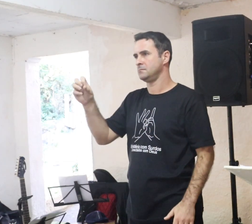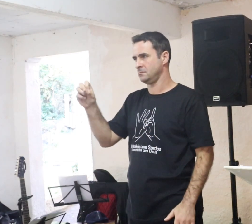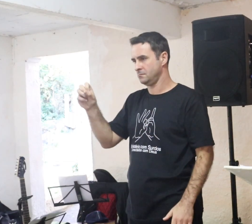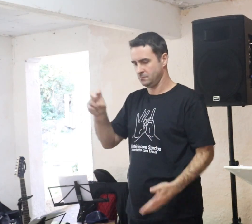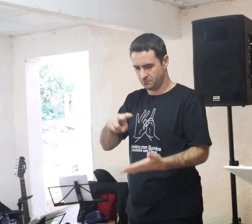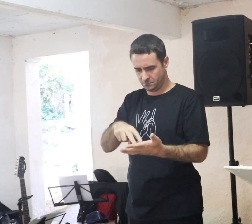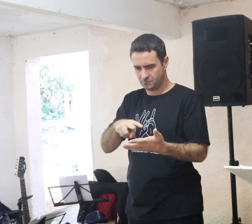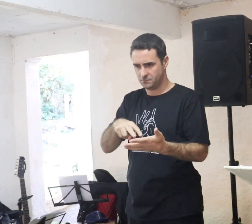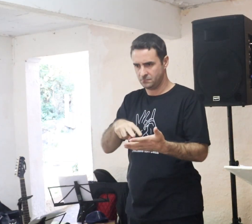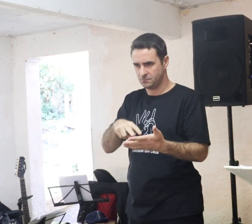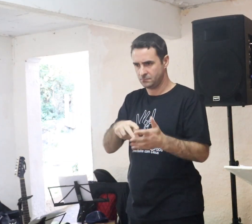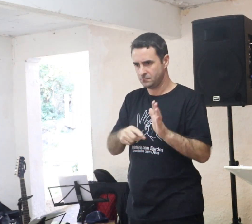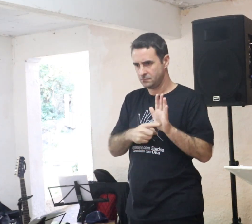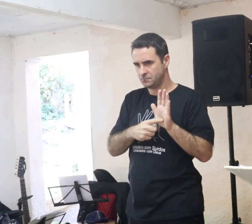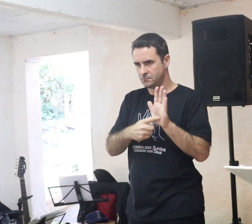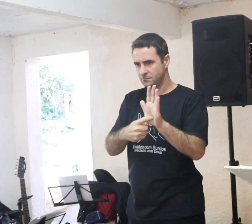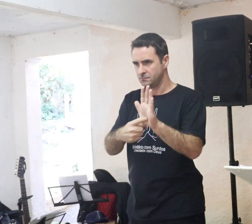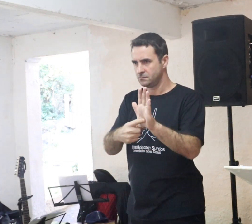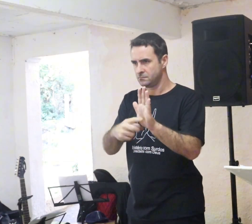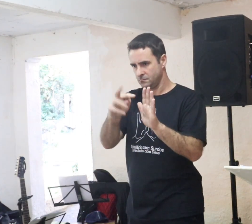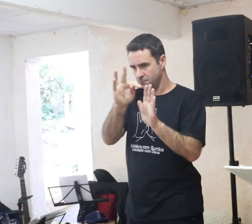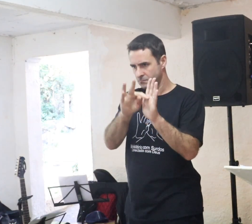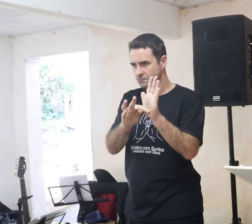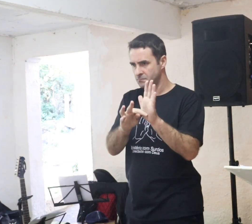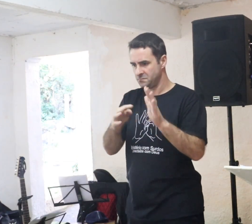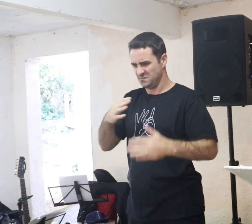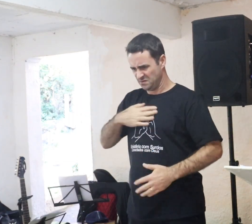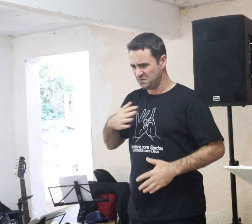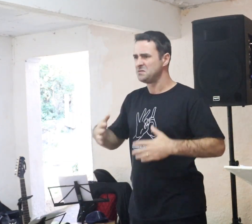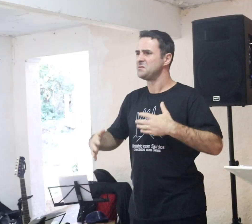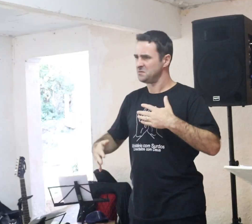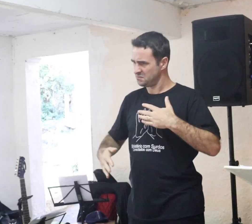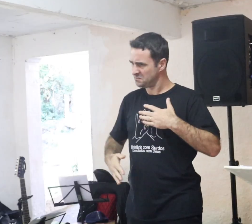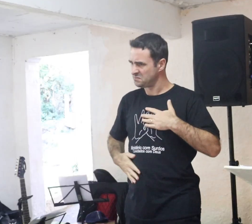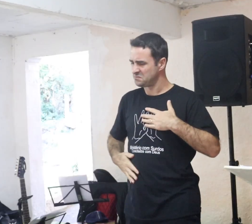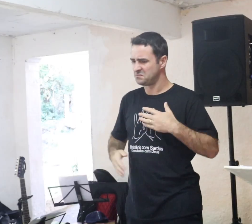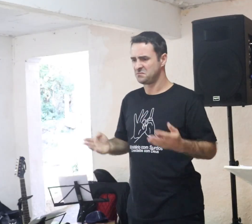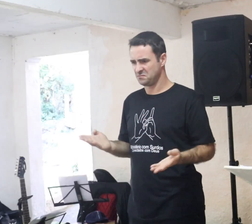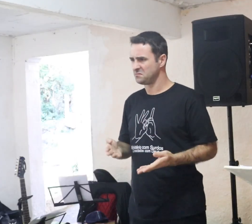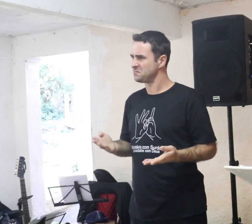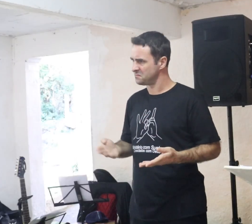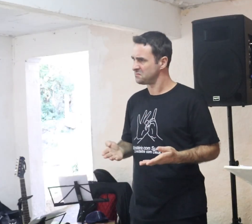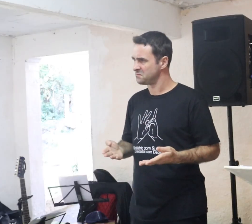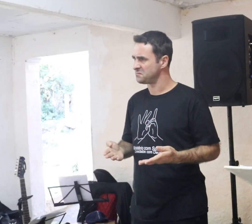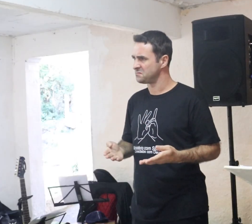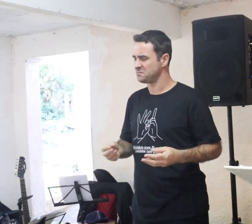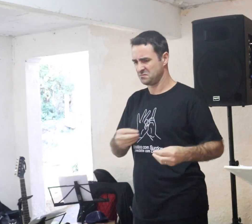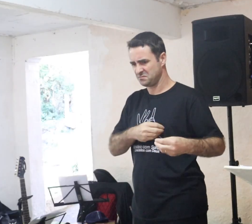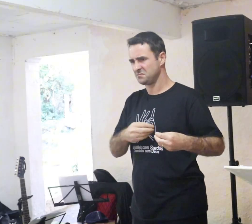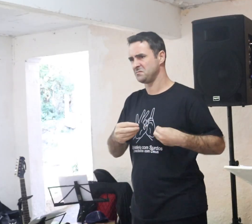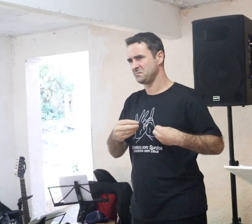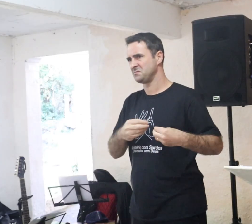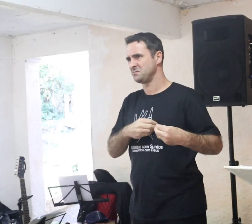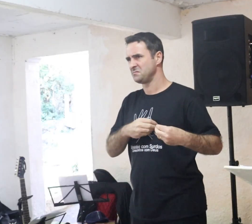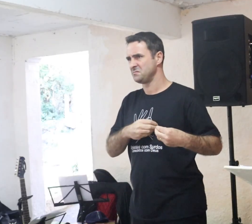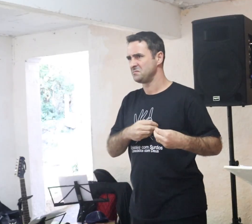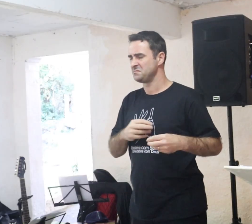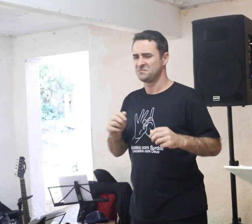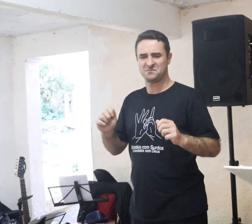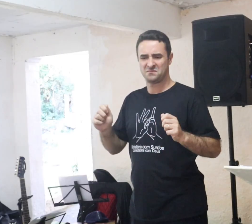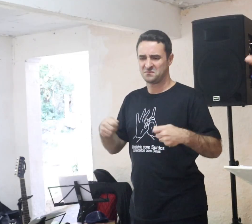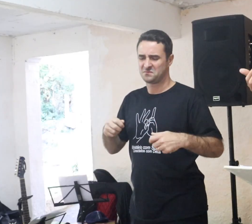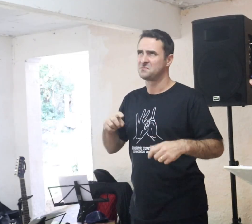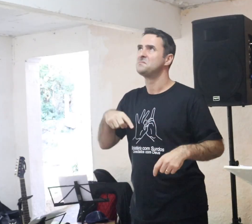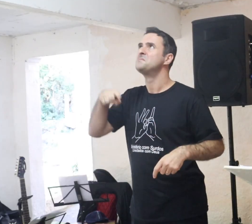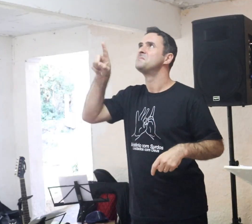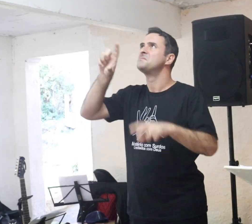lemos, ele está dizendo, olha, esse corpo mortal que nós temos, em seu estado atual, ele não pode